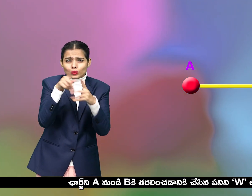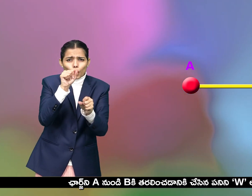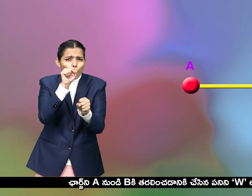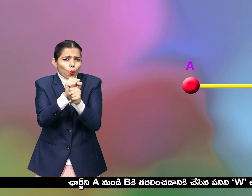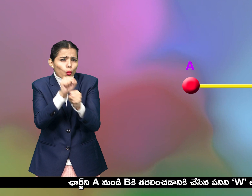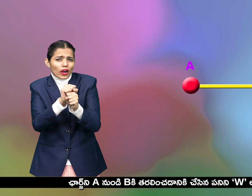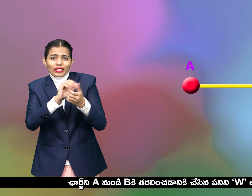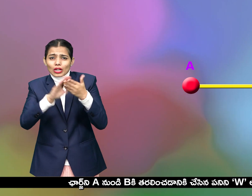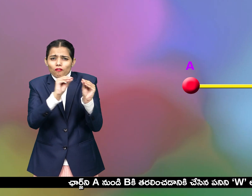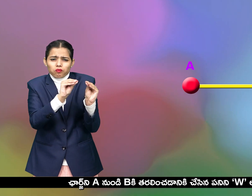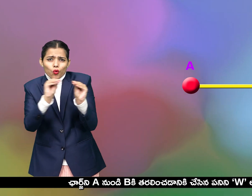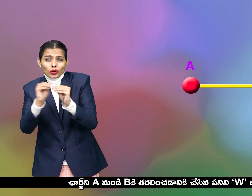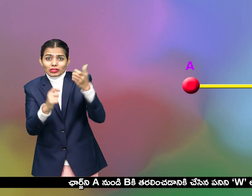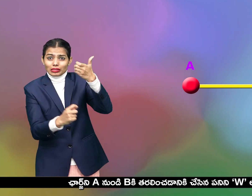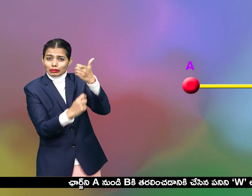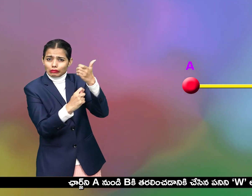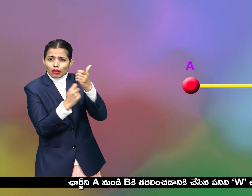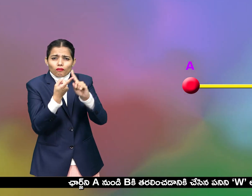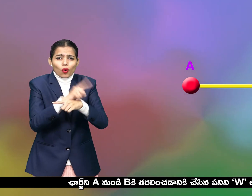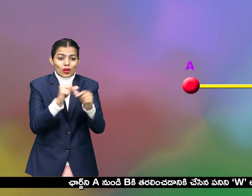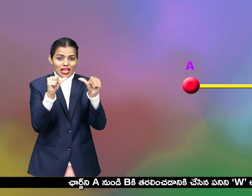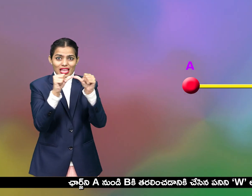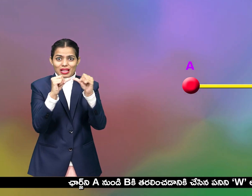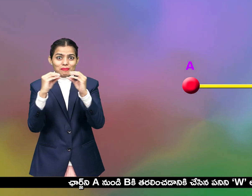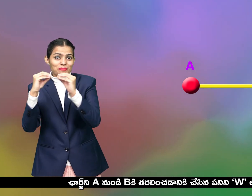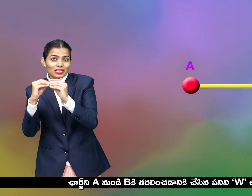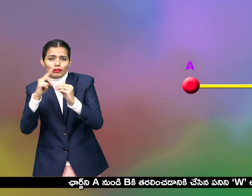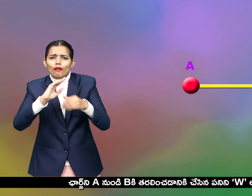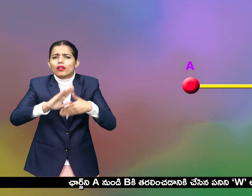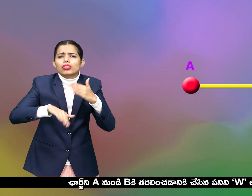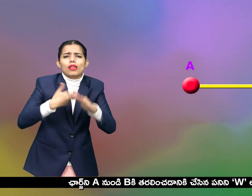ఛార్జీని A నుండి Bకి తరలించడానికి చేసిన పనిని W అనుకుందాం.